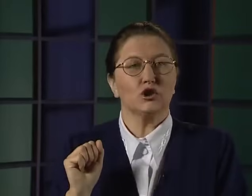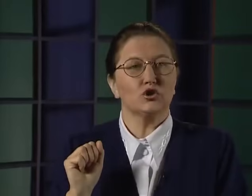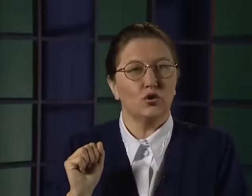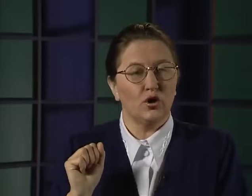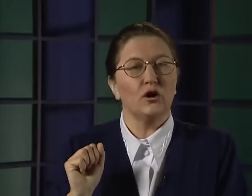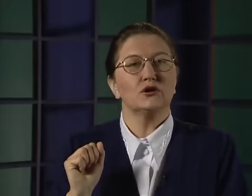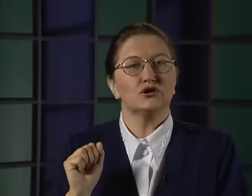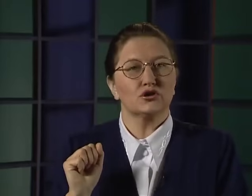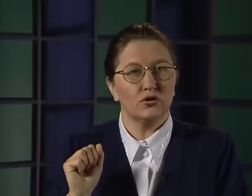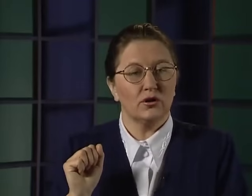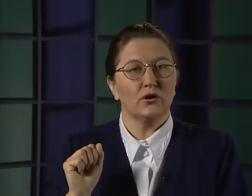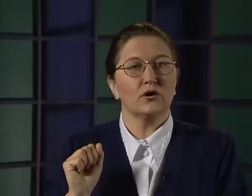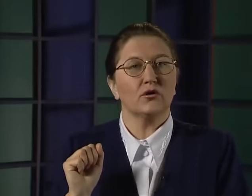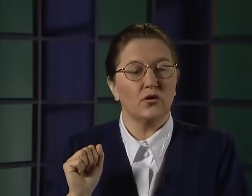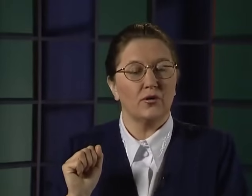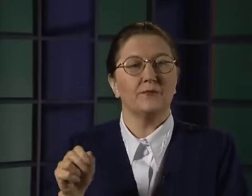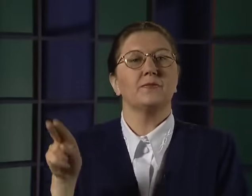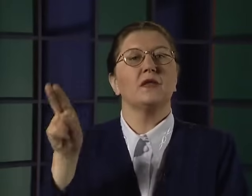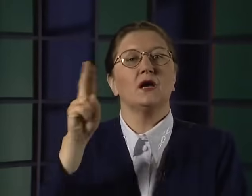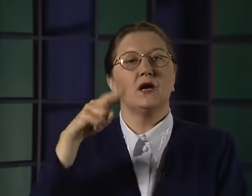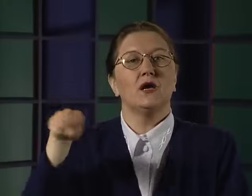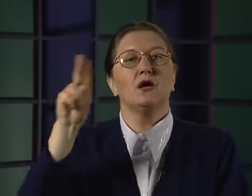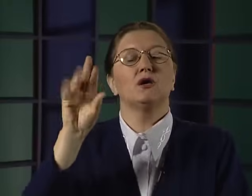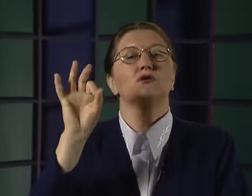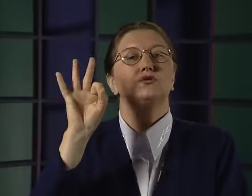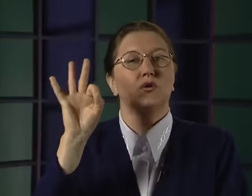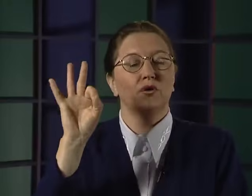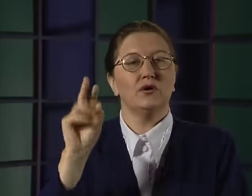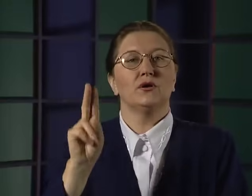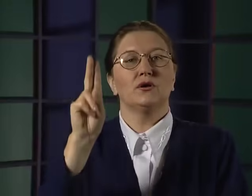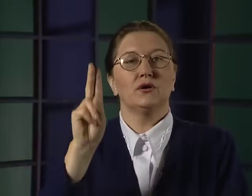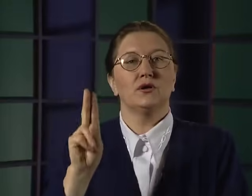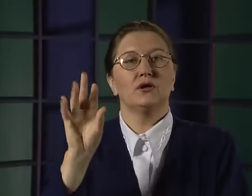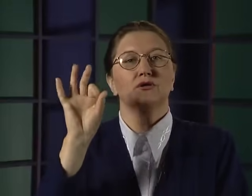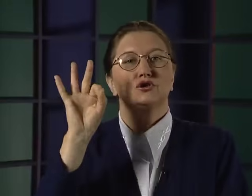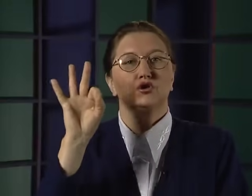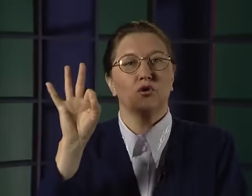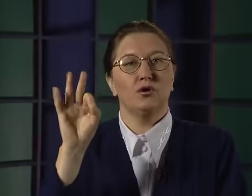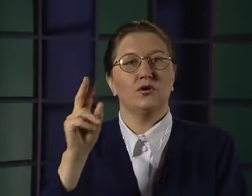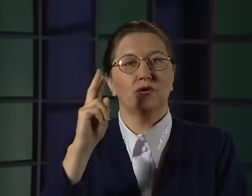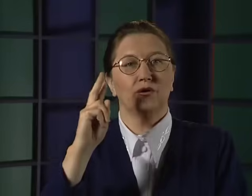«ДО», «ЦО», «КО». «ДО», «ЦО»,